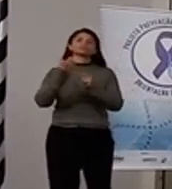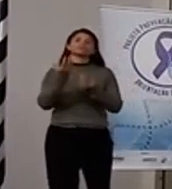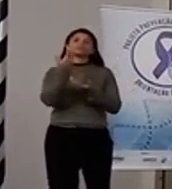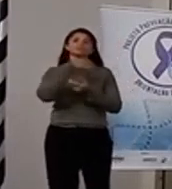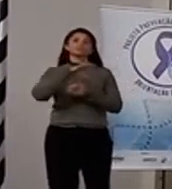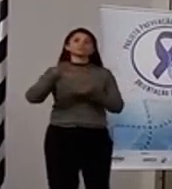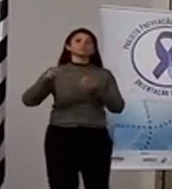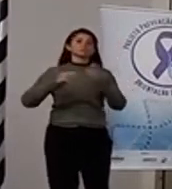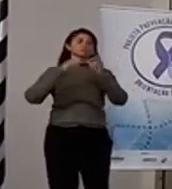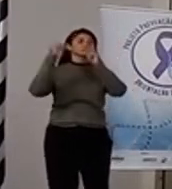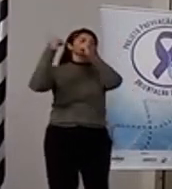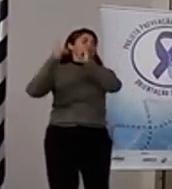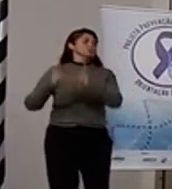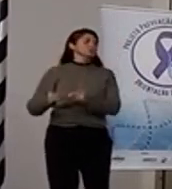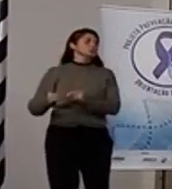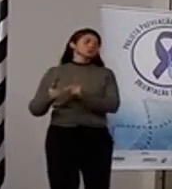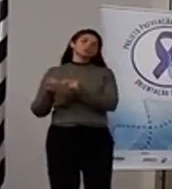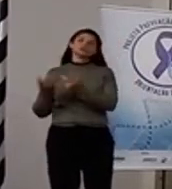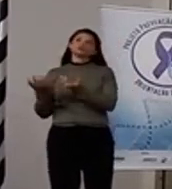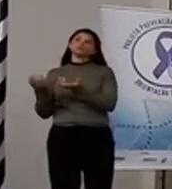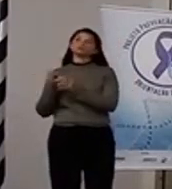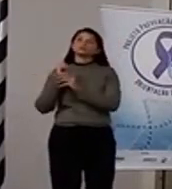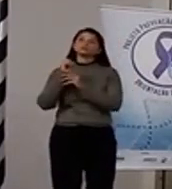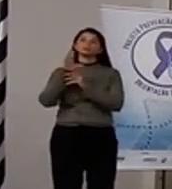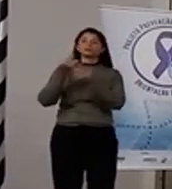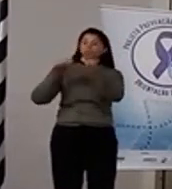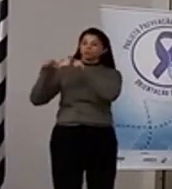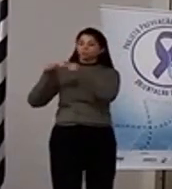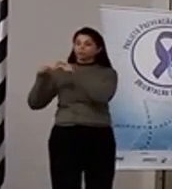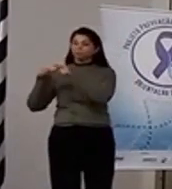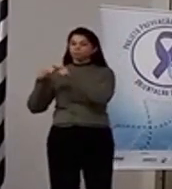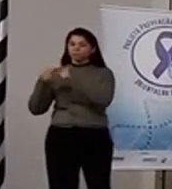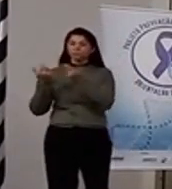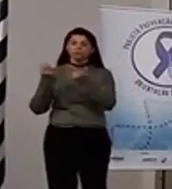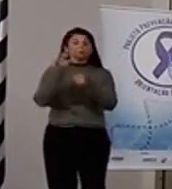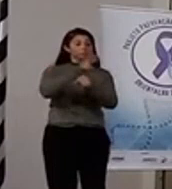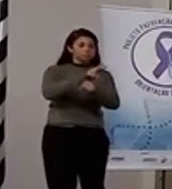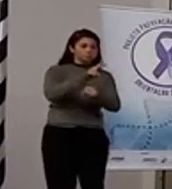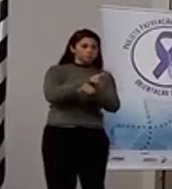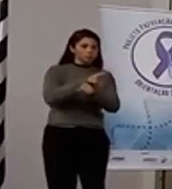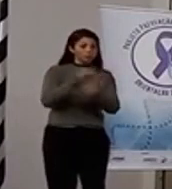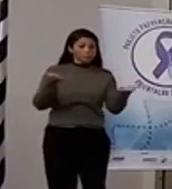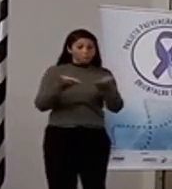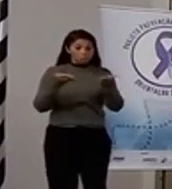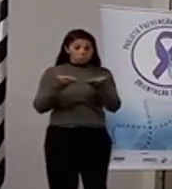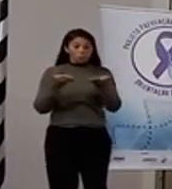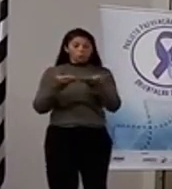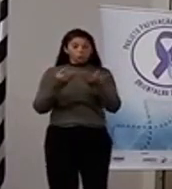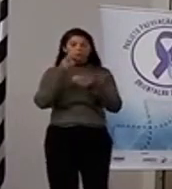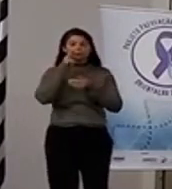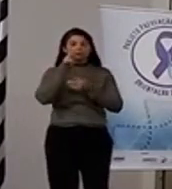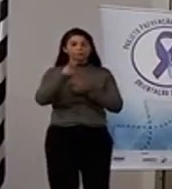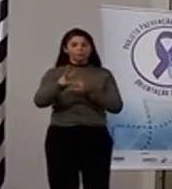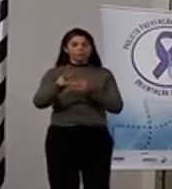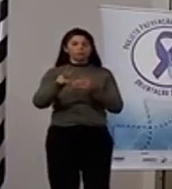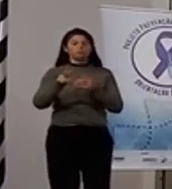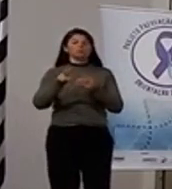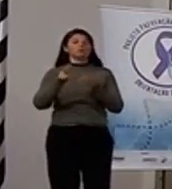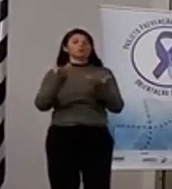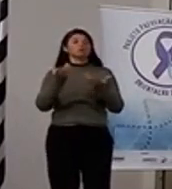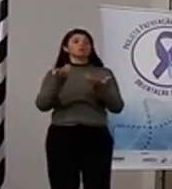A tendência era a gente sair do trabalho, né, e para cuidar. Mas hoje a gente vê situações